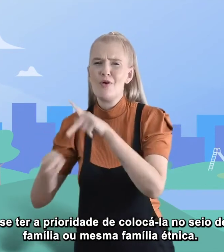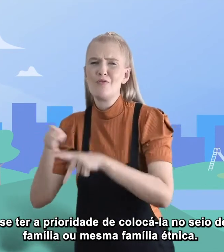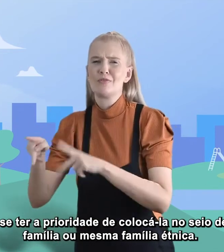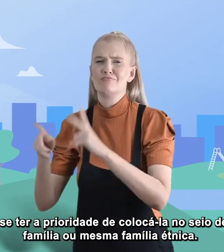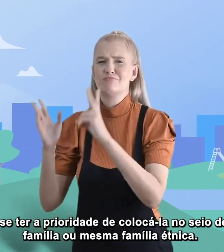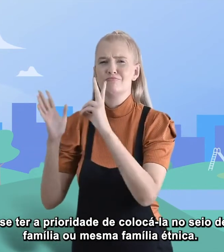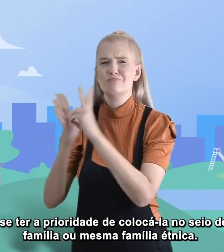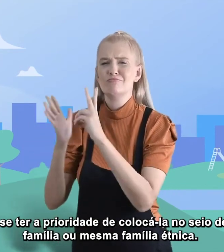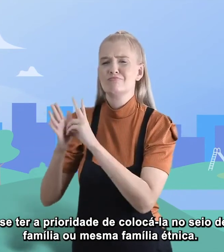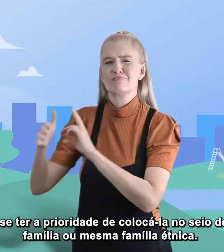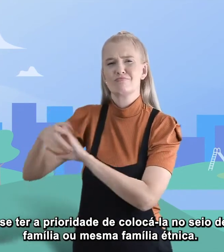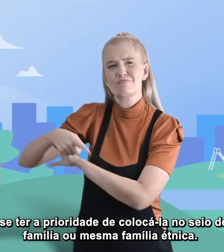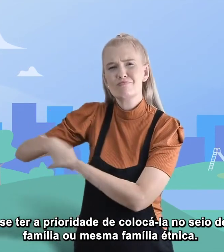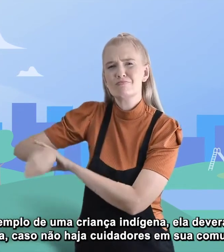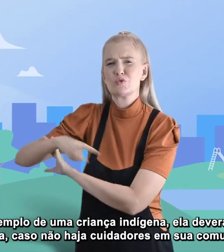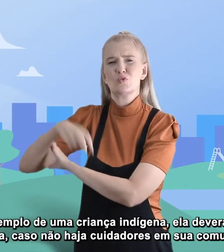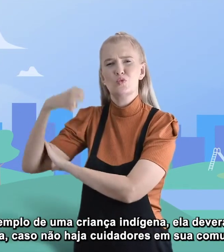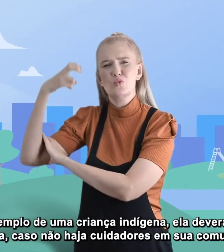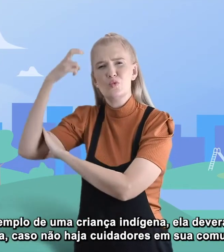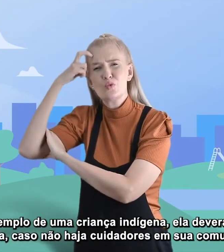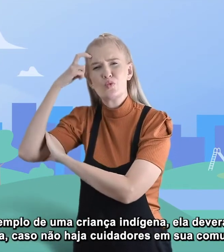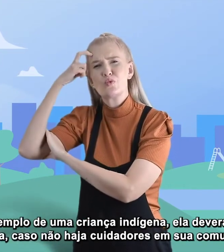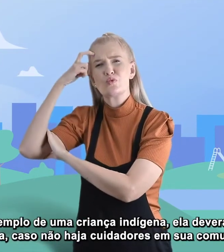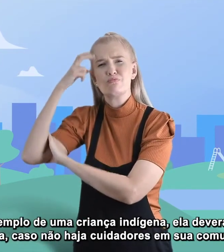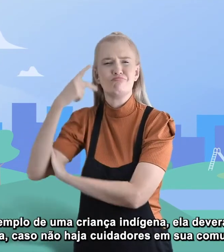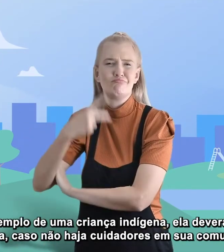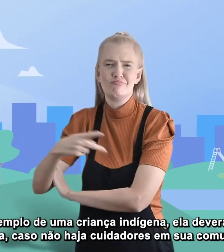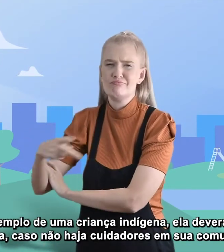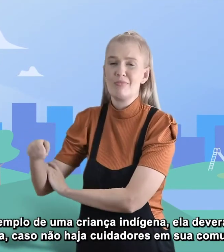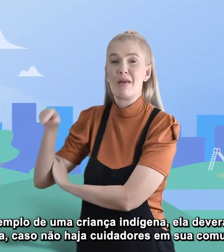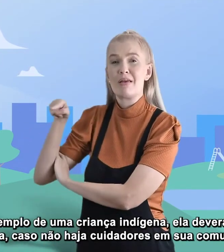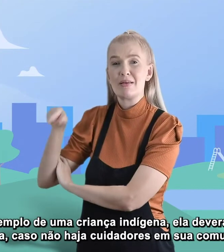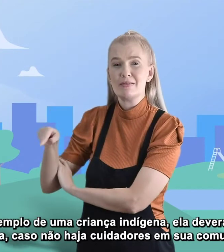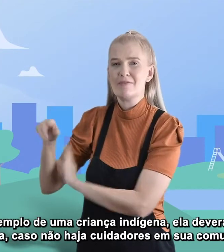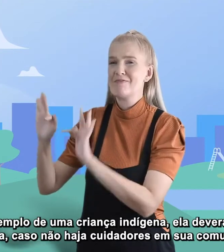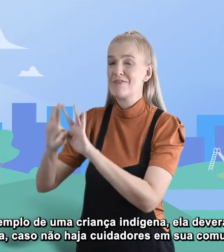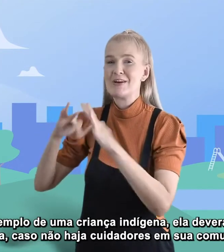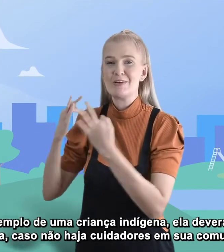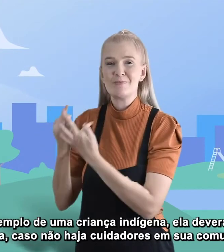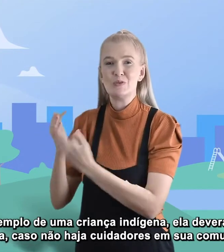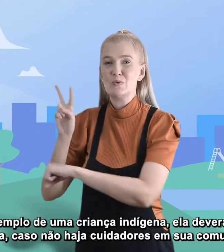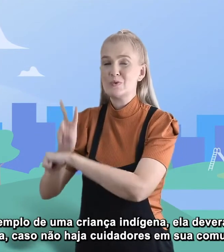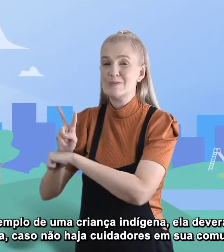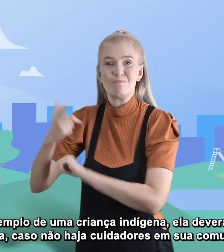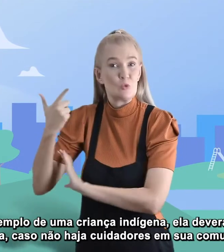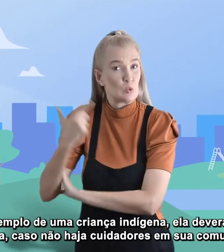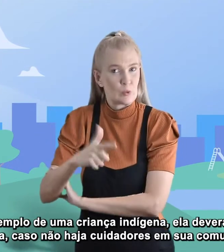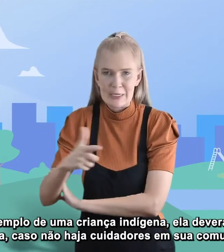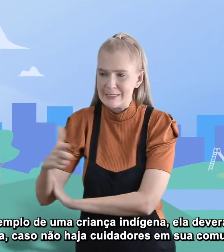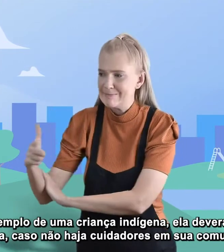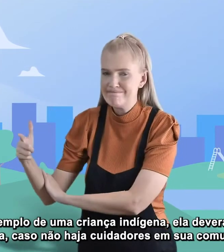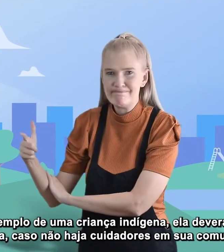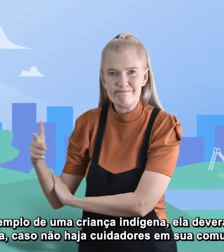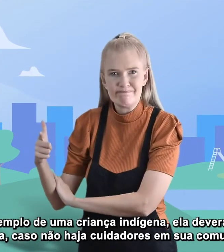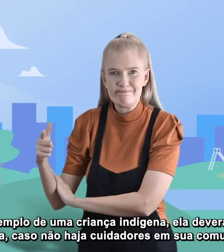família étnica. A exemplo de uma criança indígena, ela deverá ser colocada, caso